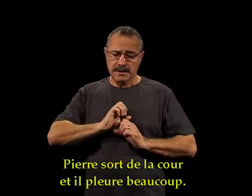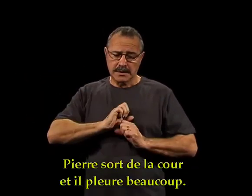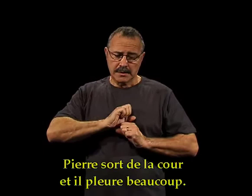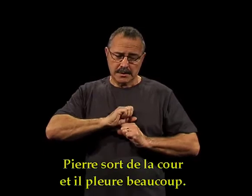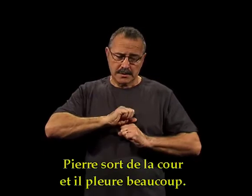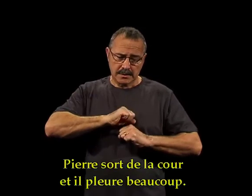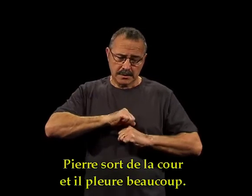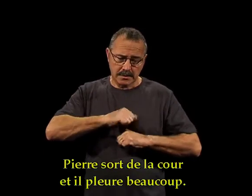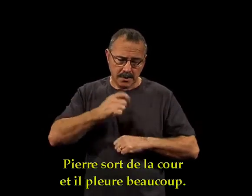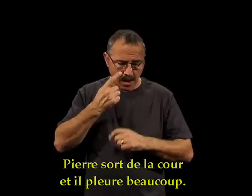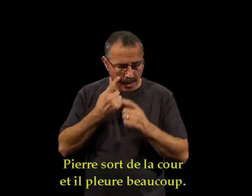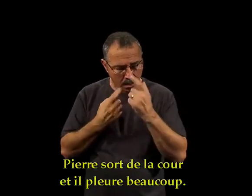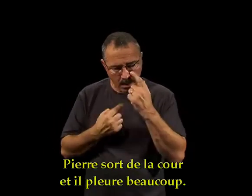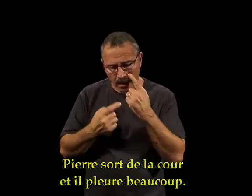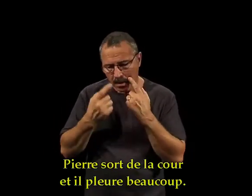et il pleure beaucoup.